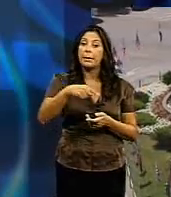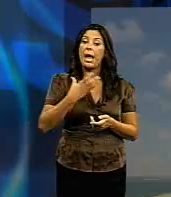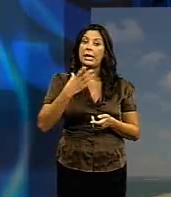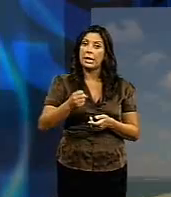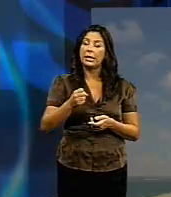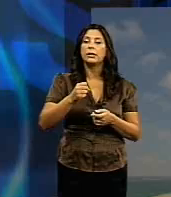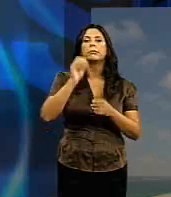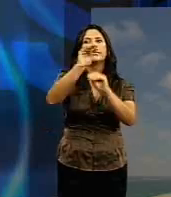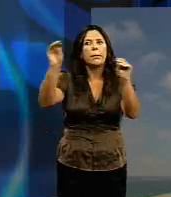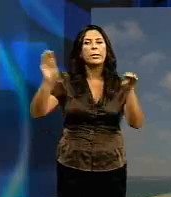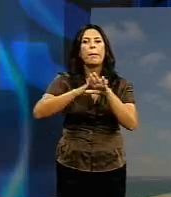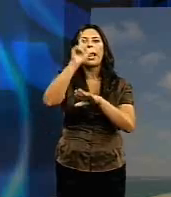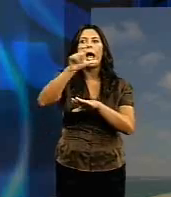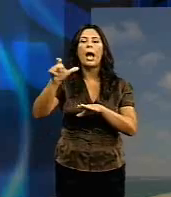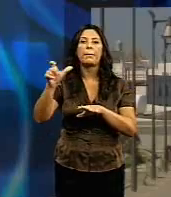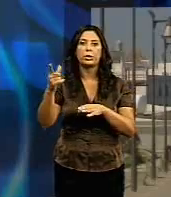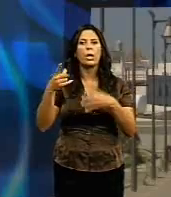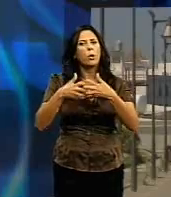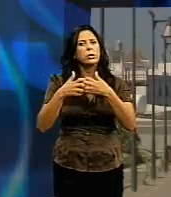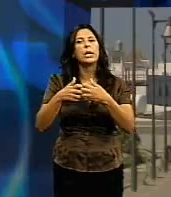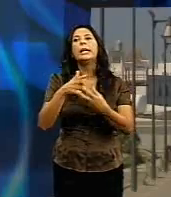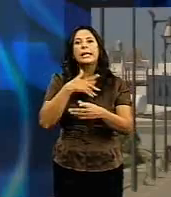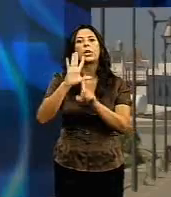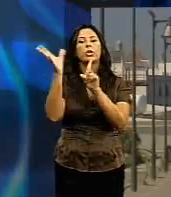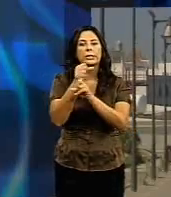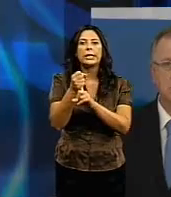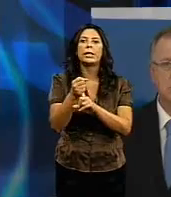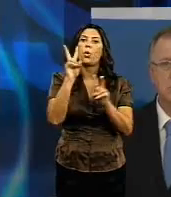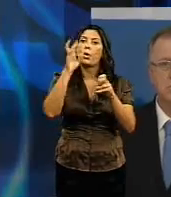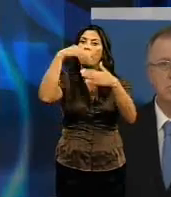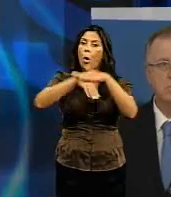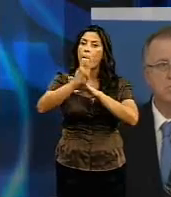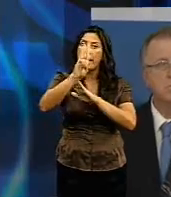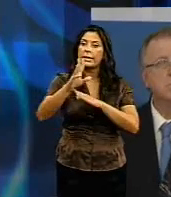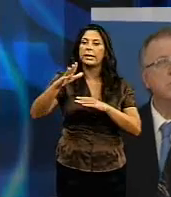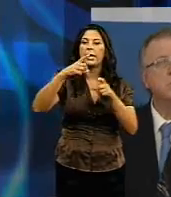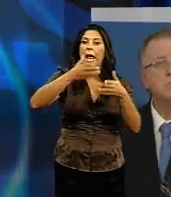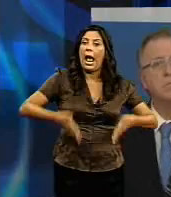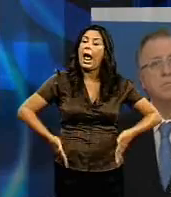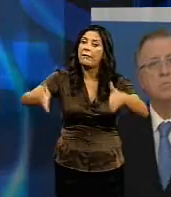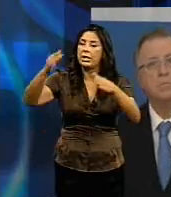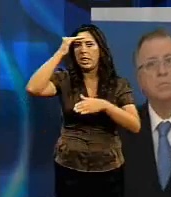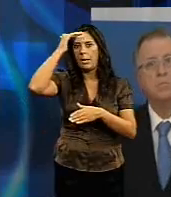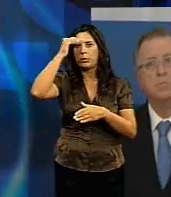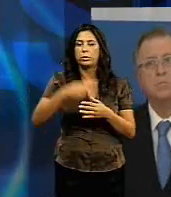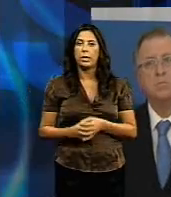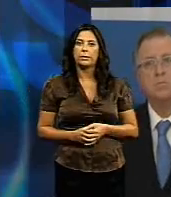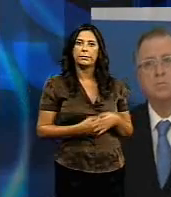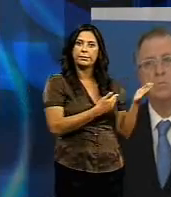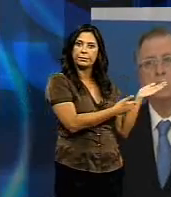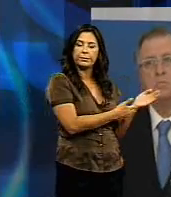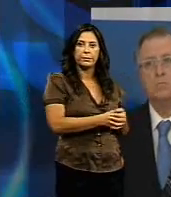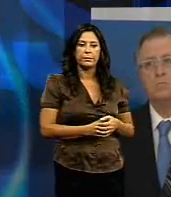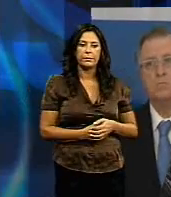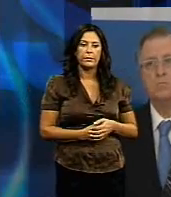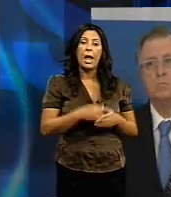que los ciudadanos luchen por un nuevo parking en el Paseo Pascual Peri. Este va a ser el mayor, de momento, aparcamiento